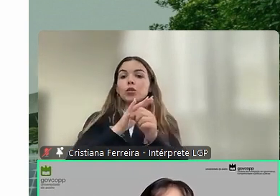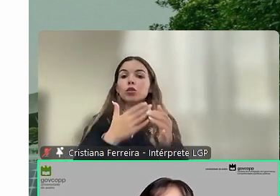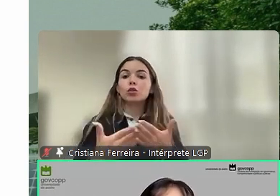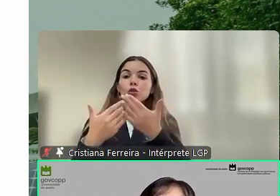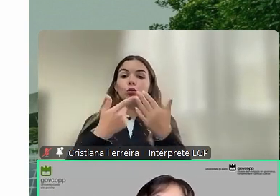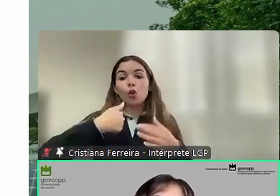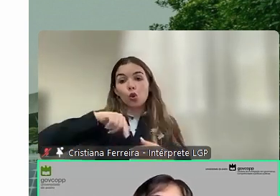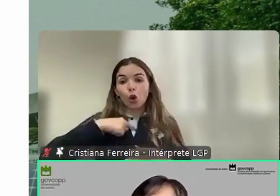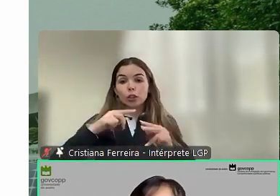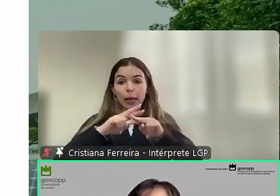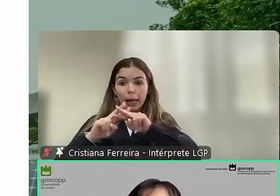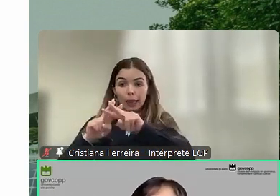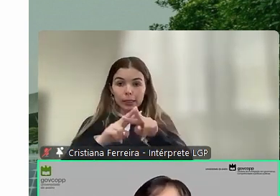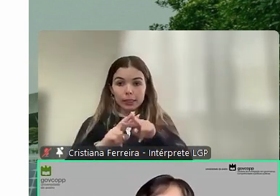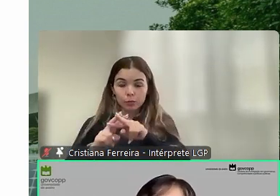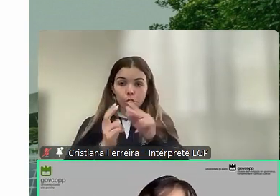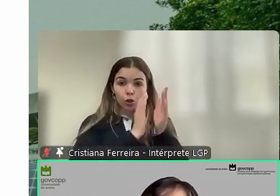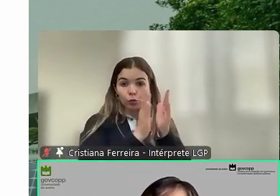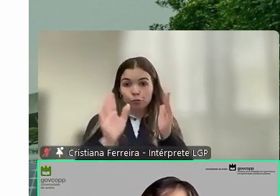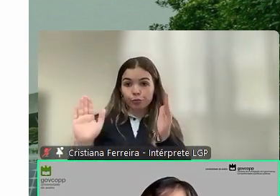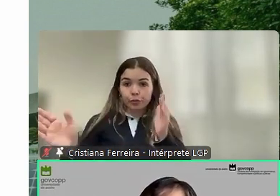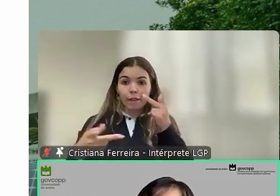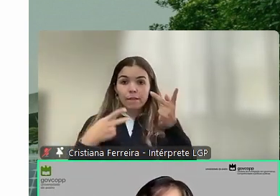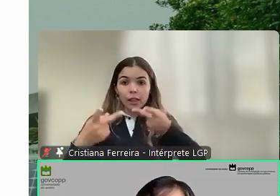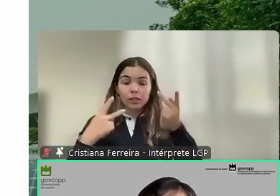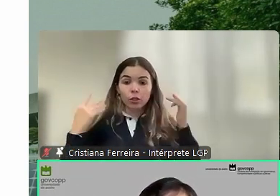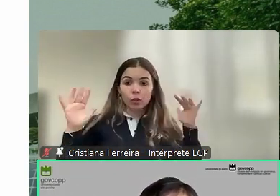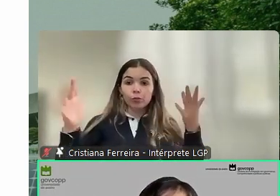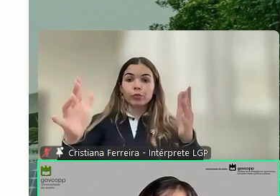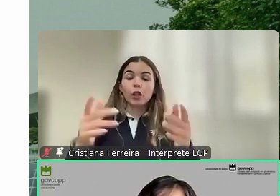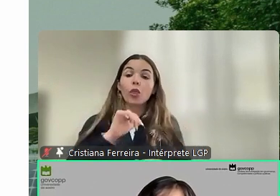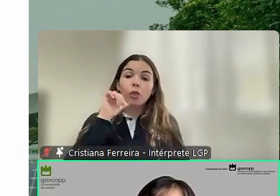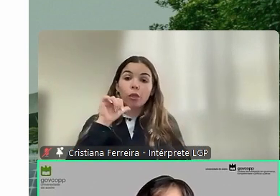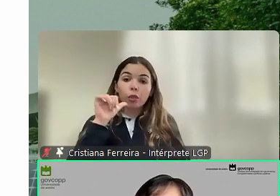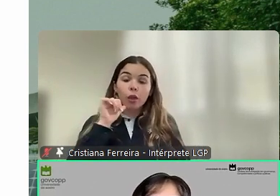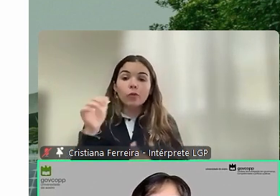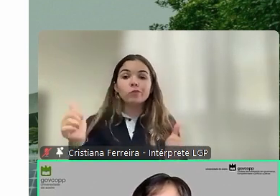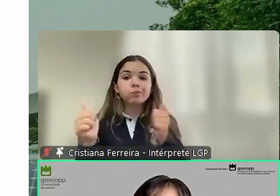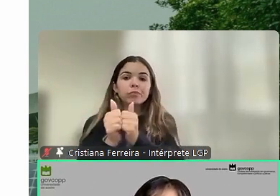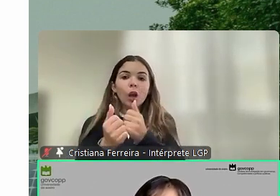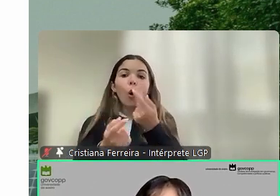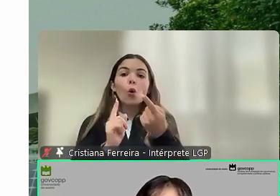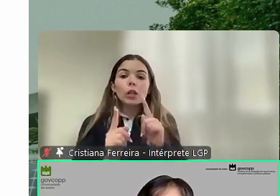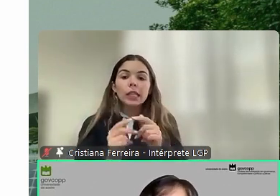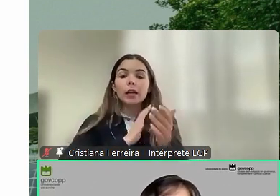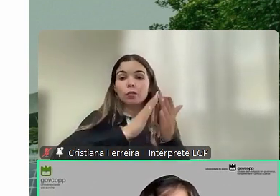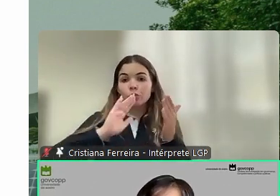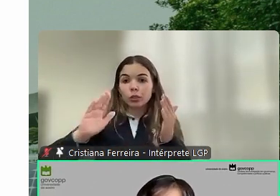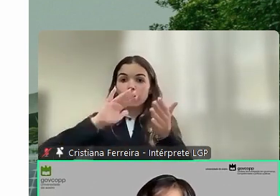E o processo de avaliação ambiental muitas vezes vem acoplado, ou está sempre acoplado aos processos de